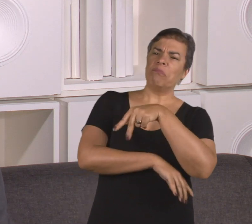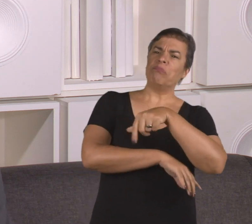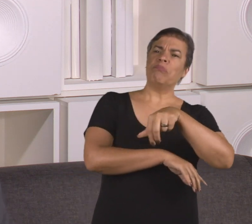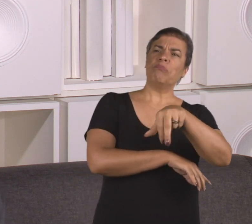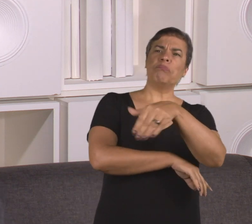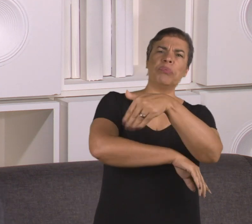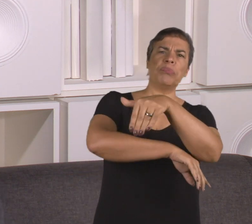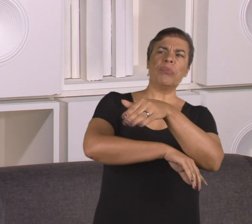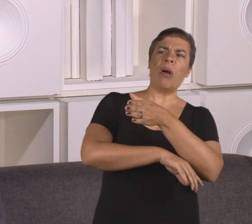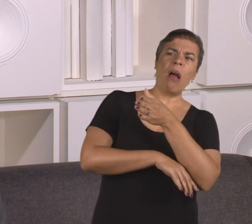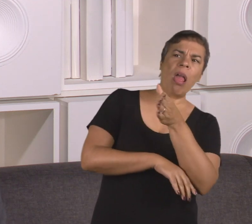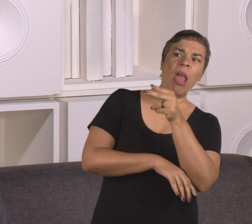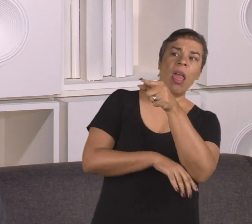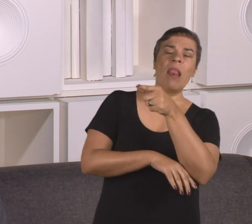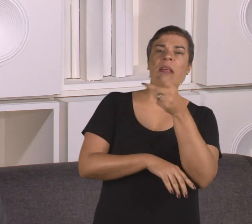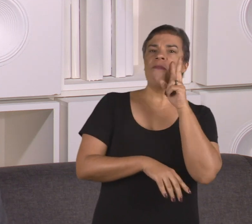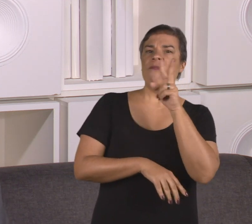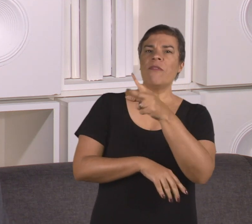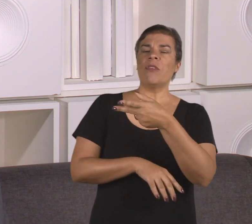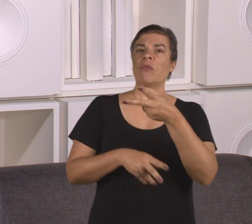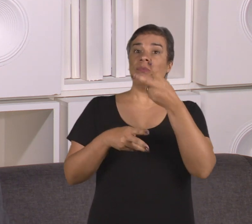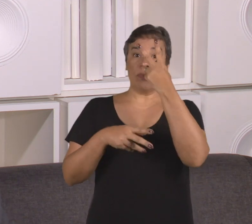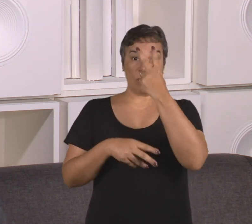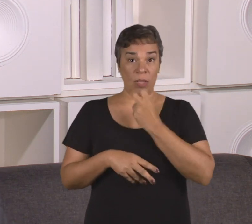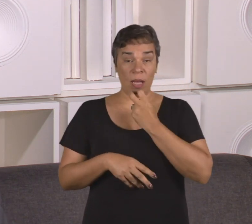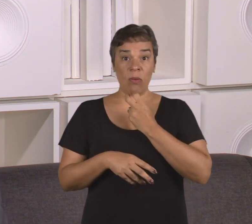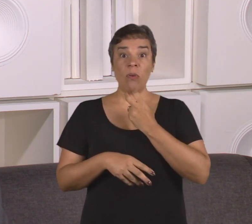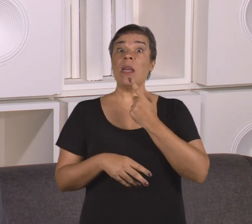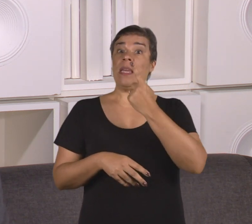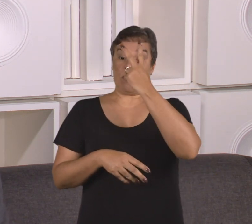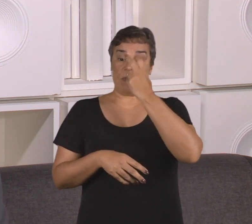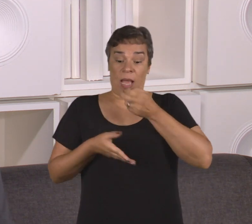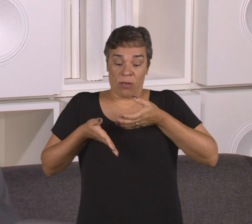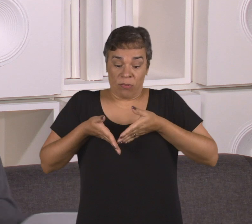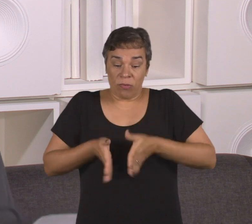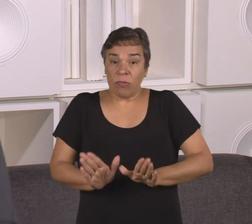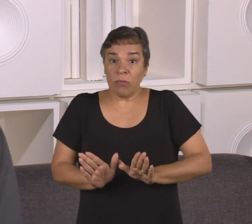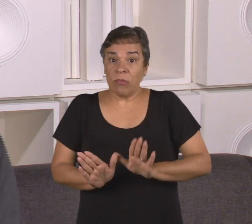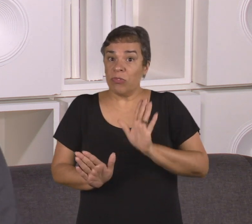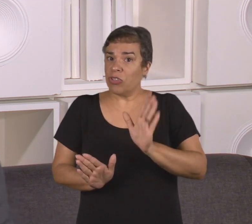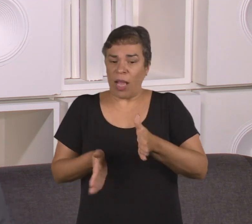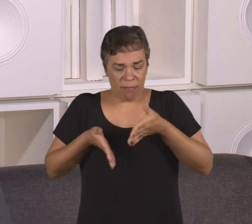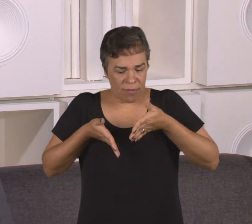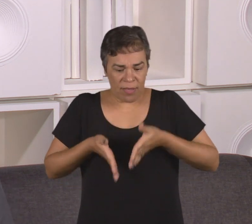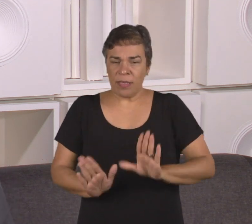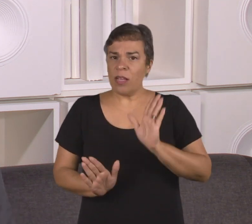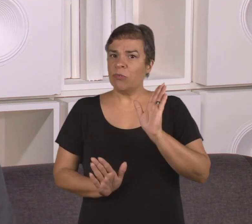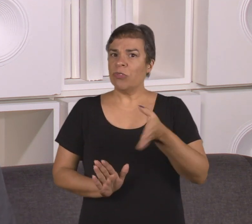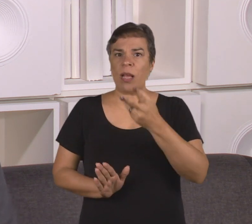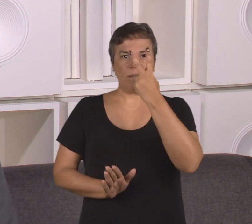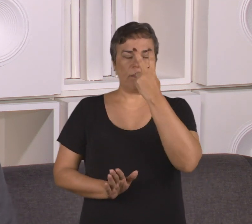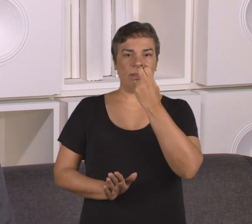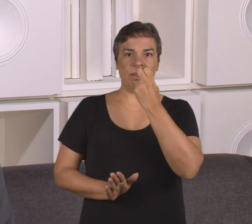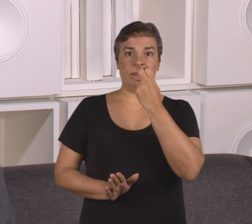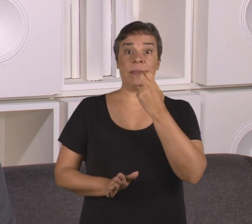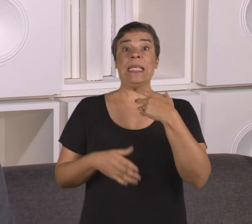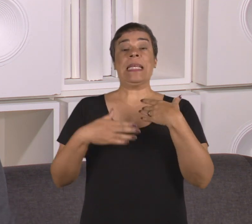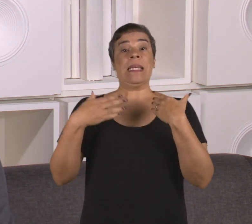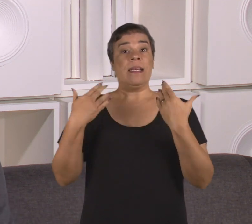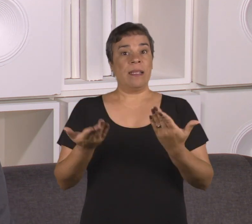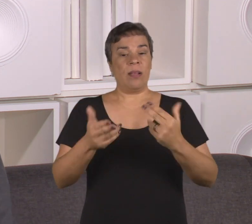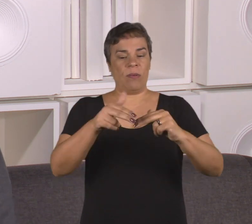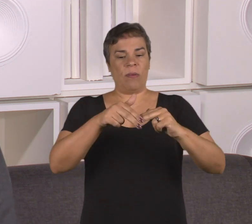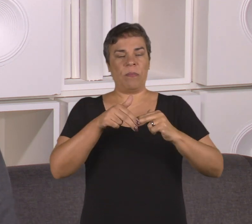cego. E um cego de nascença. E a cura de um cego de nascença